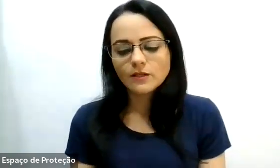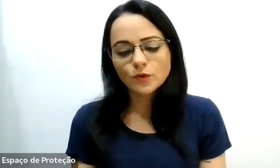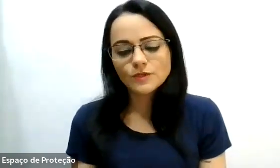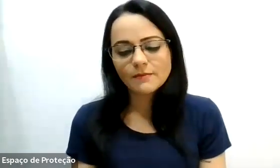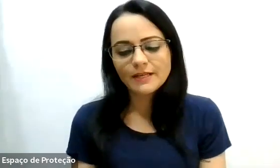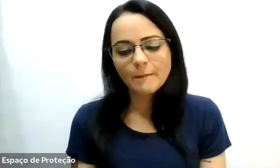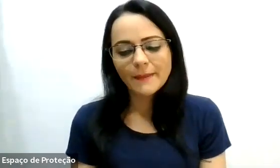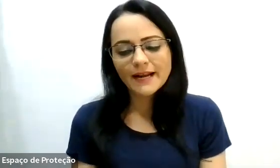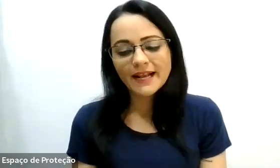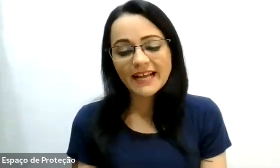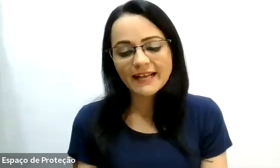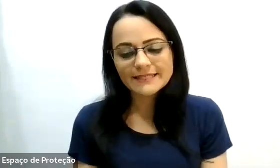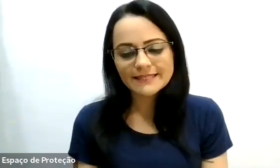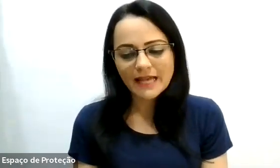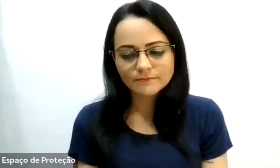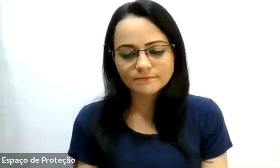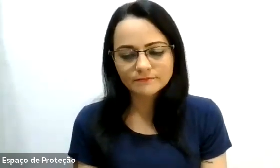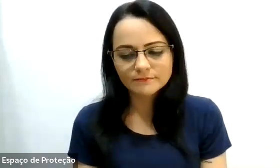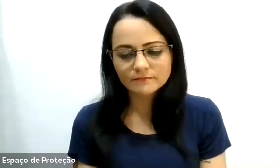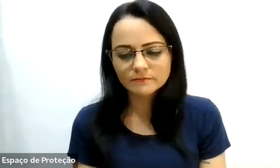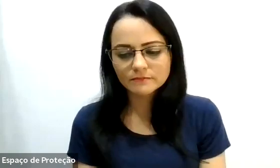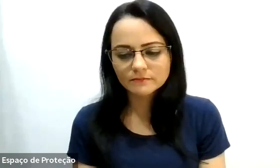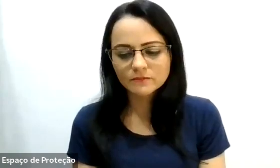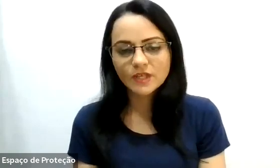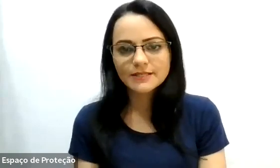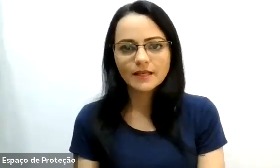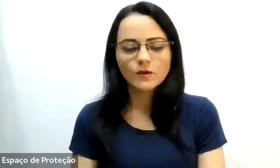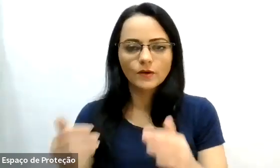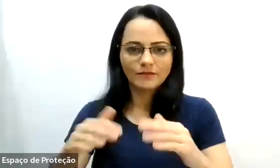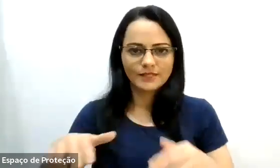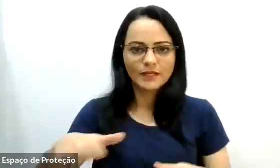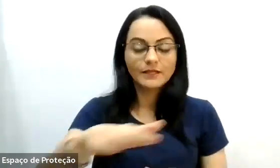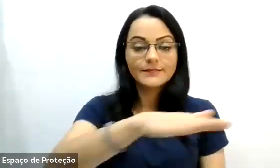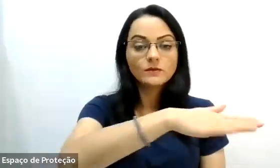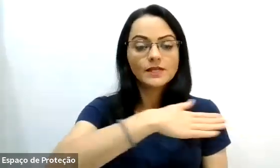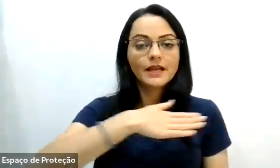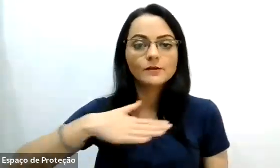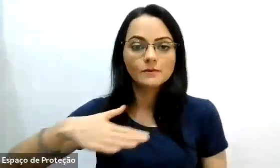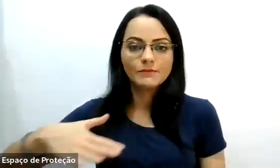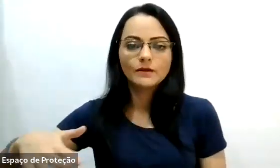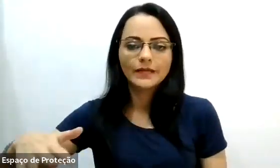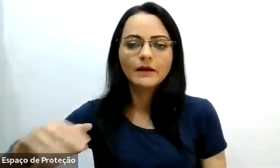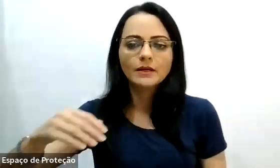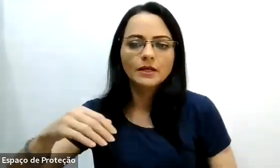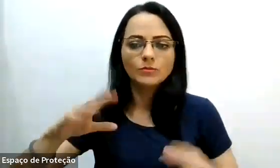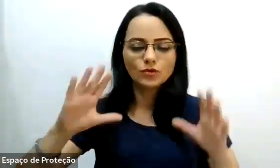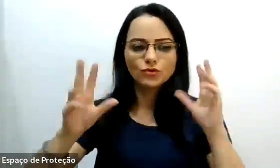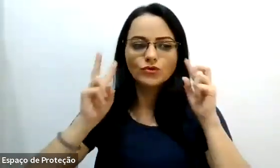Ele trouxe a Maria para casa. Porque você tem que desenhar um cenário primeiro, tá? Para os surdos, como